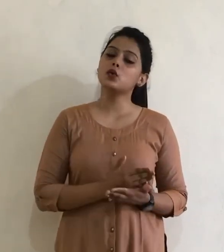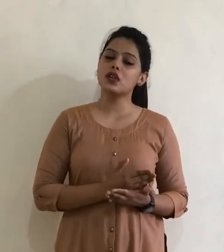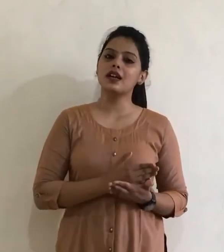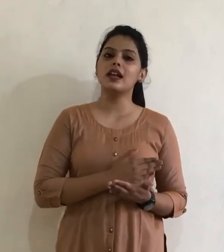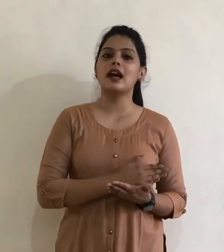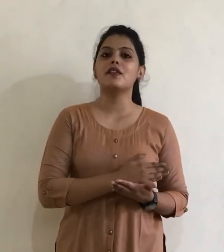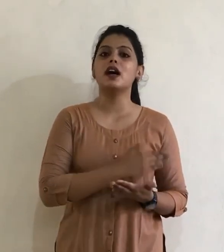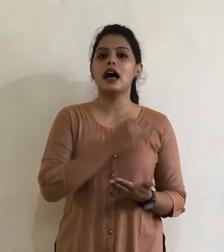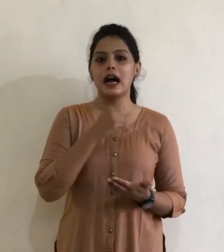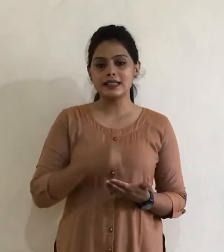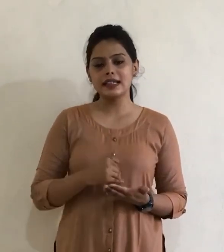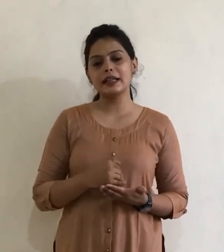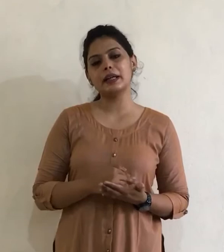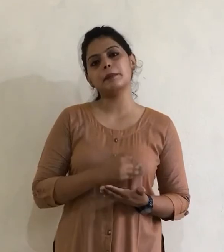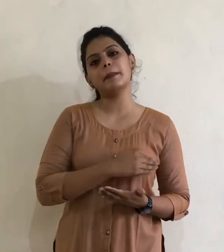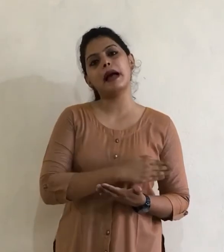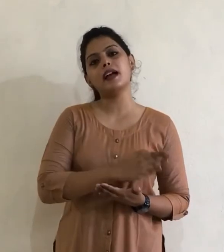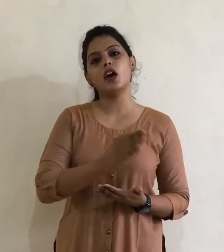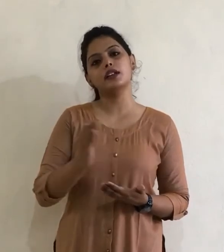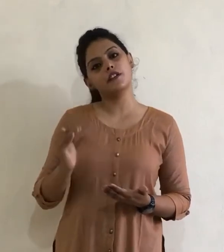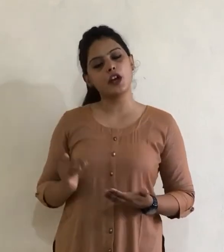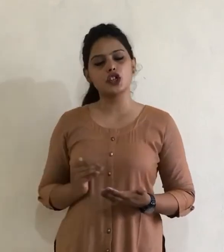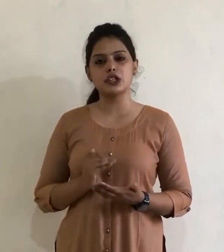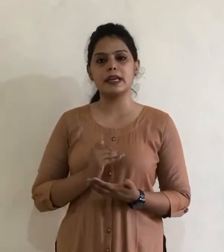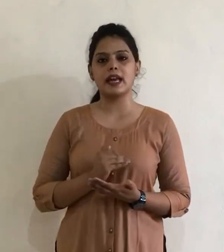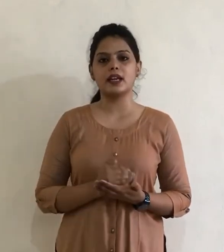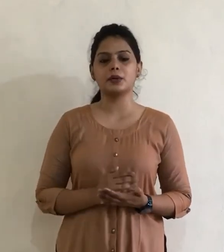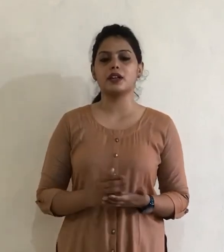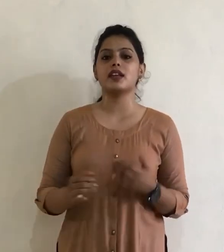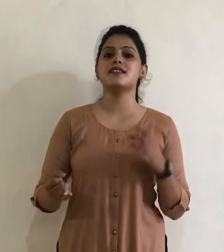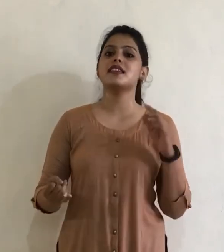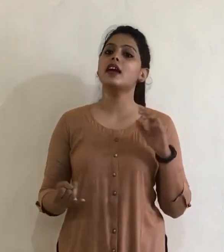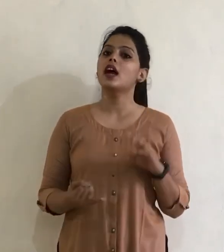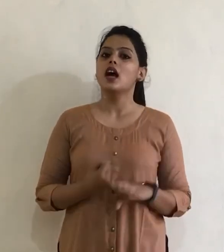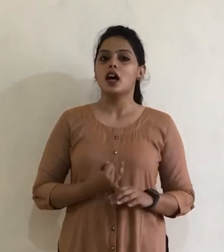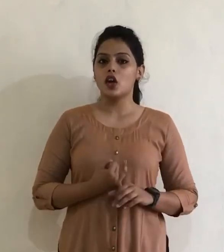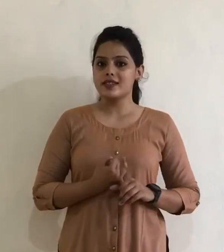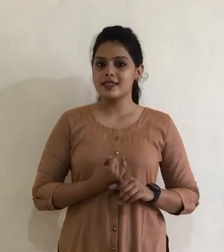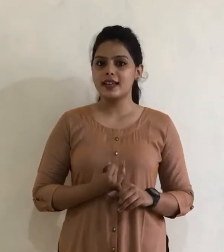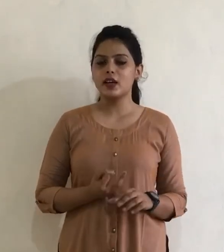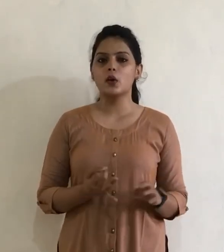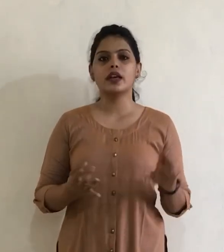उसके अलावा आज के date में bank other functions भी carry out करता है, जैसे cross selling हो गया,